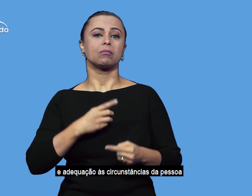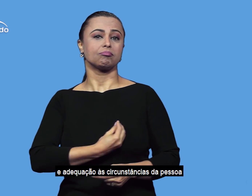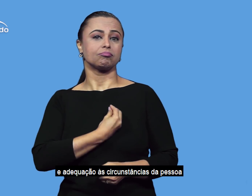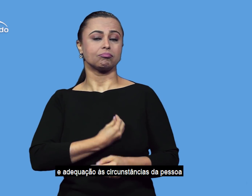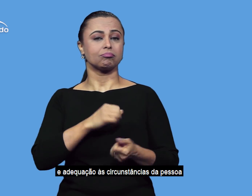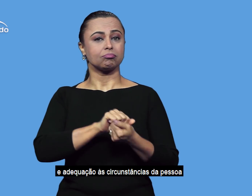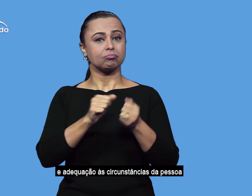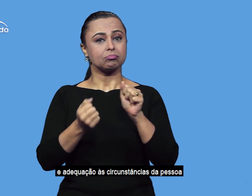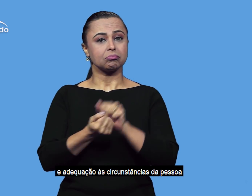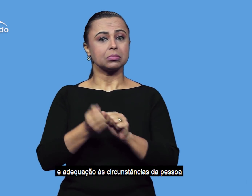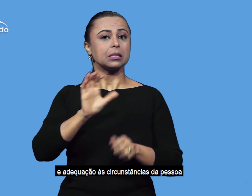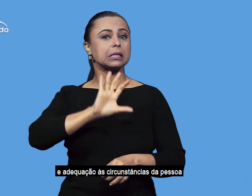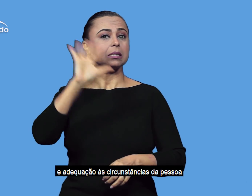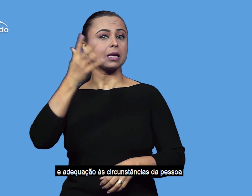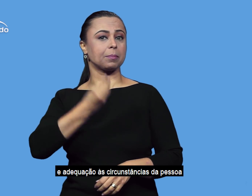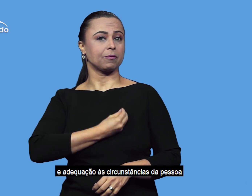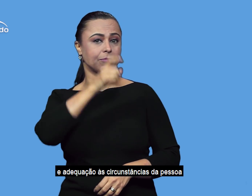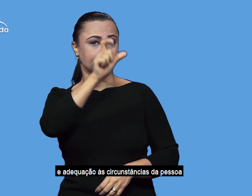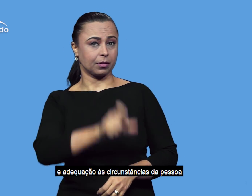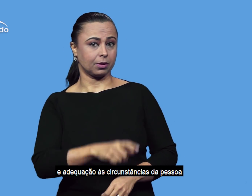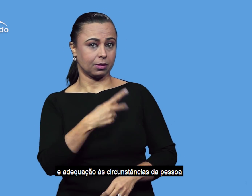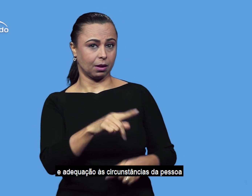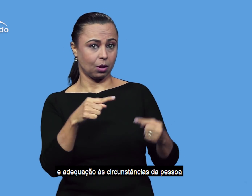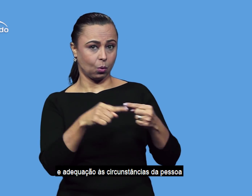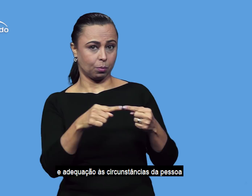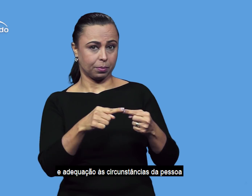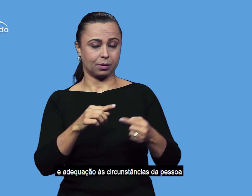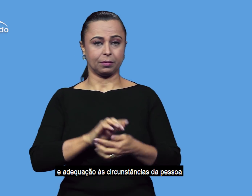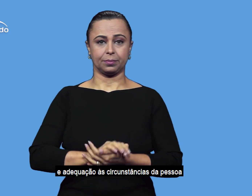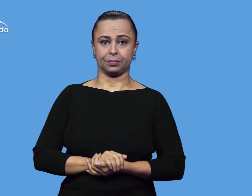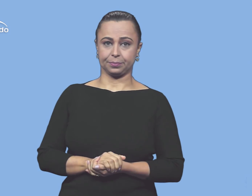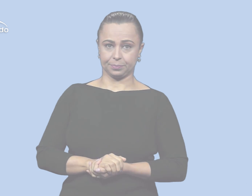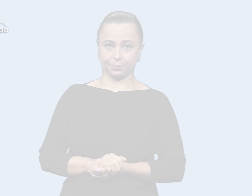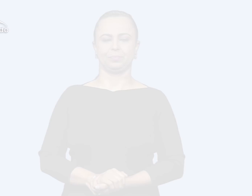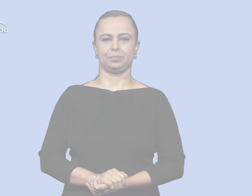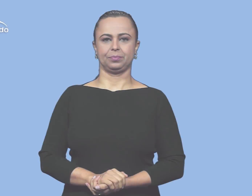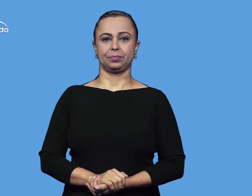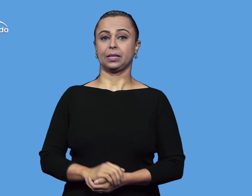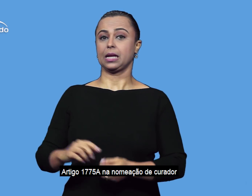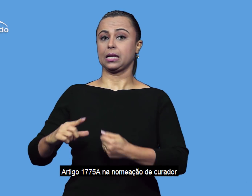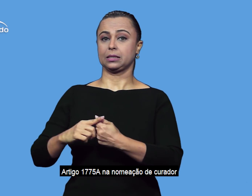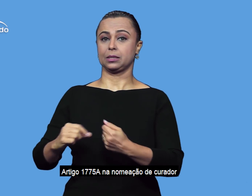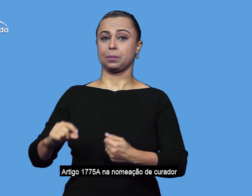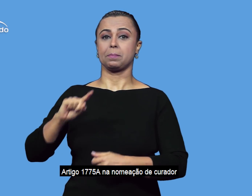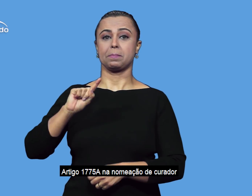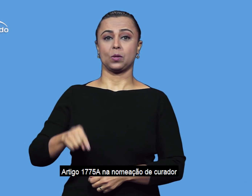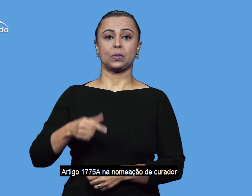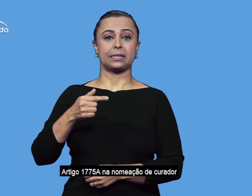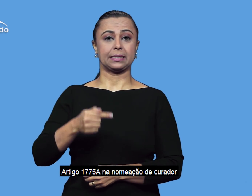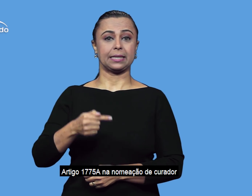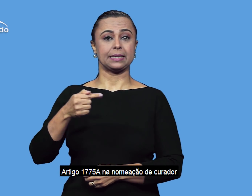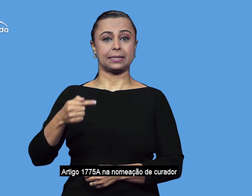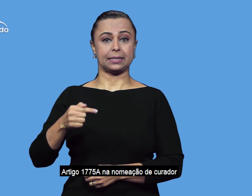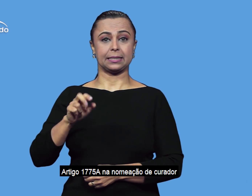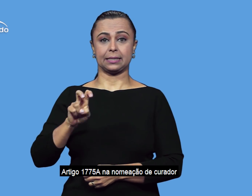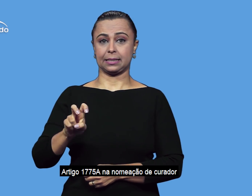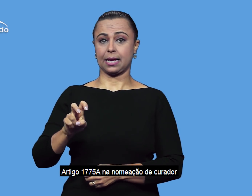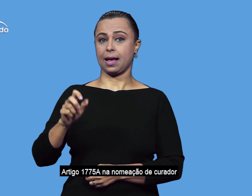às circunstâncias da pessoa o artigo 1775 a na